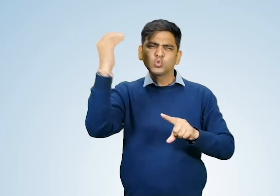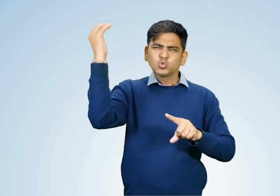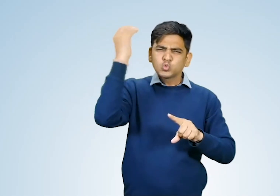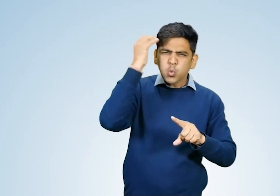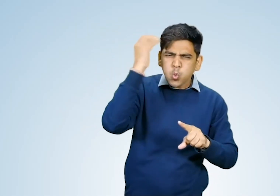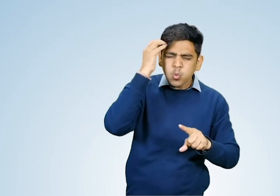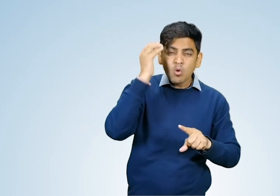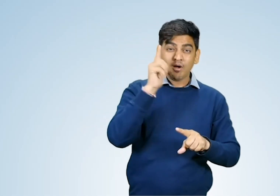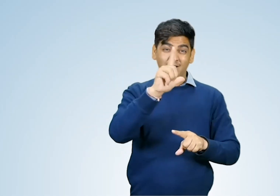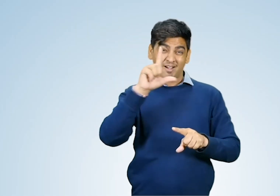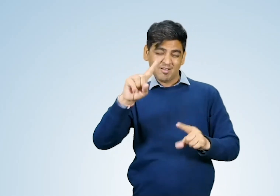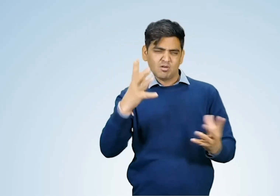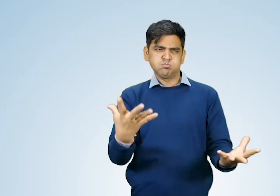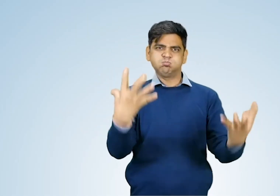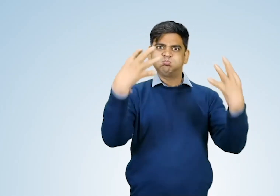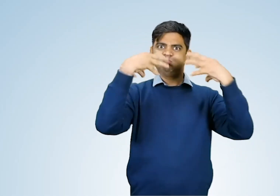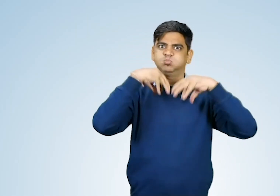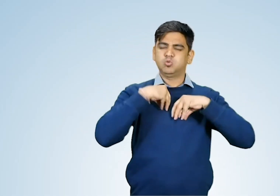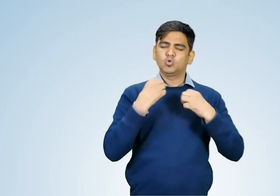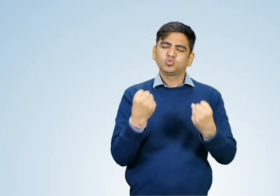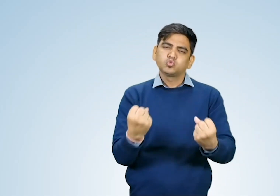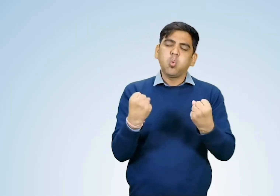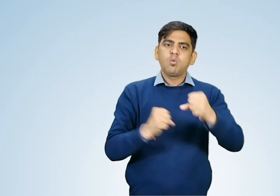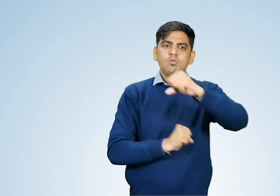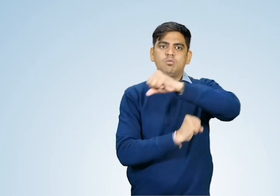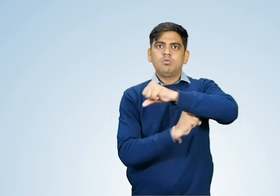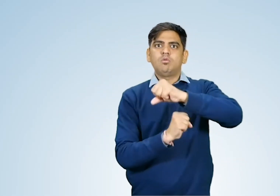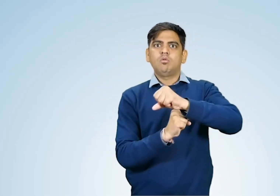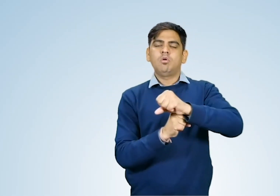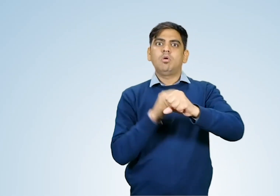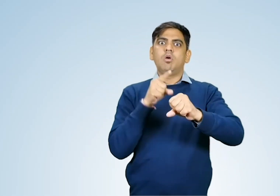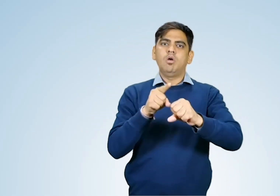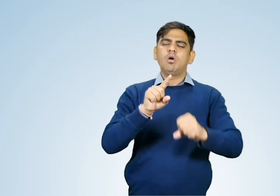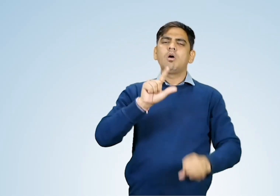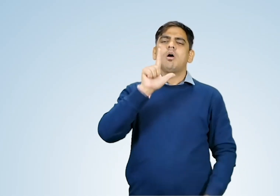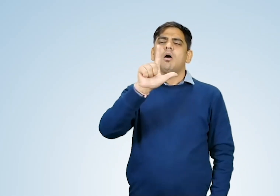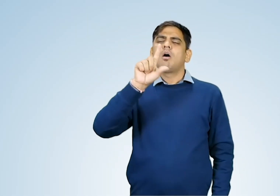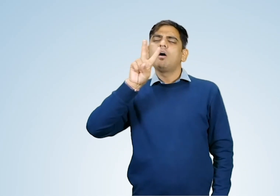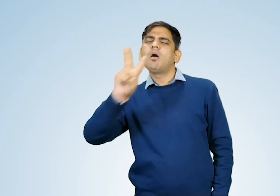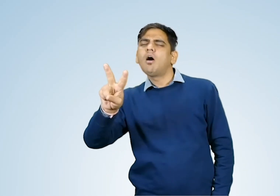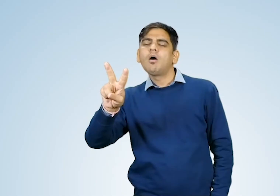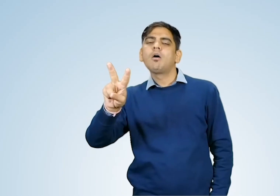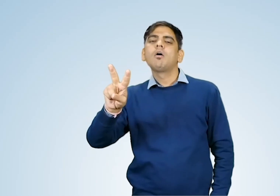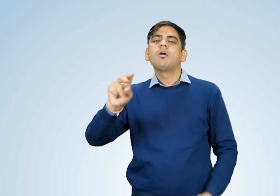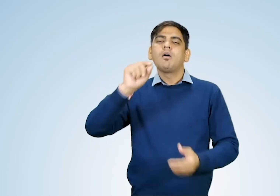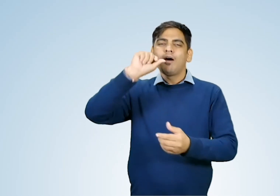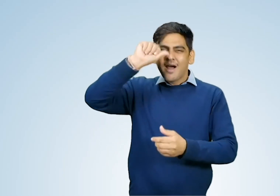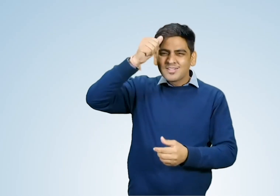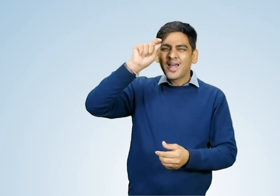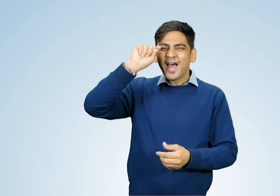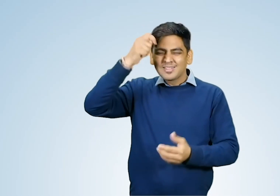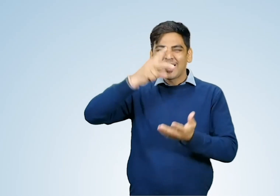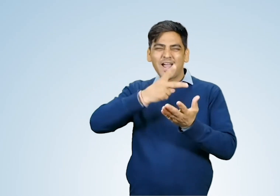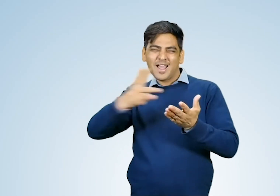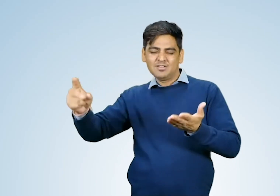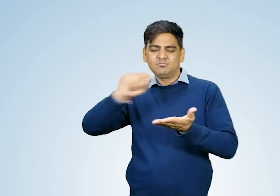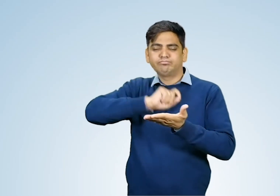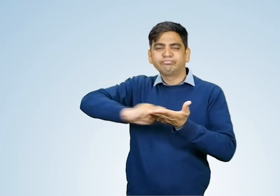द्विभाषा इससे हमें दूसरी भाषा सीखने में मदद करती है। यदि प्रथम भाषा